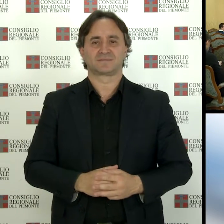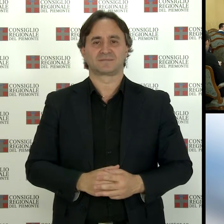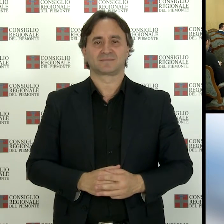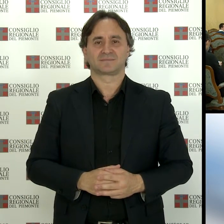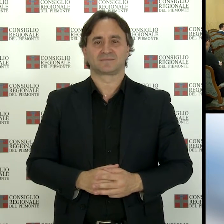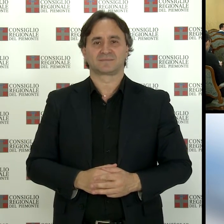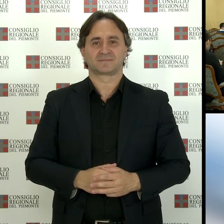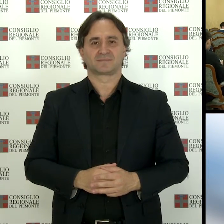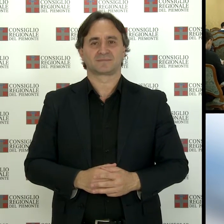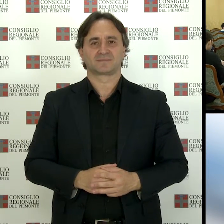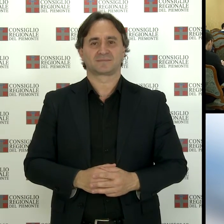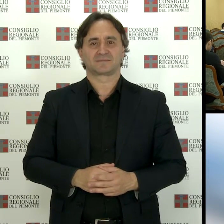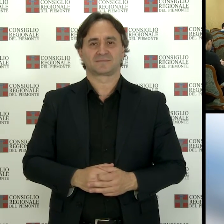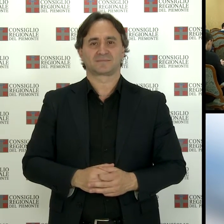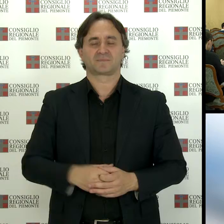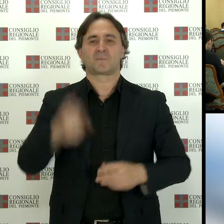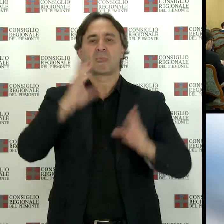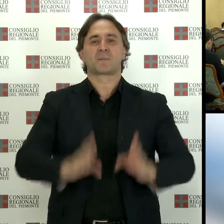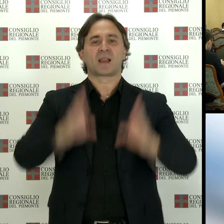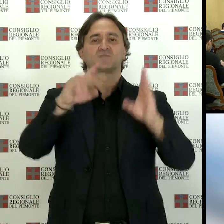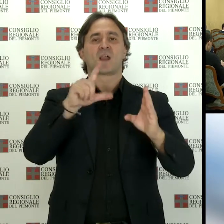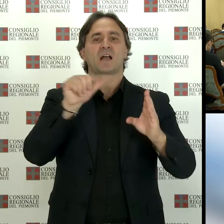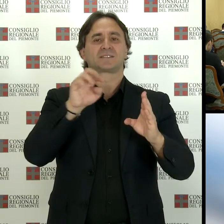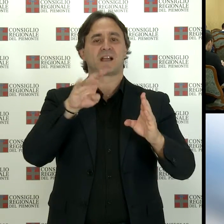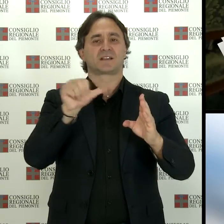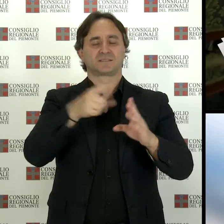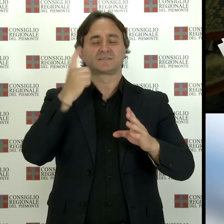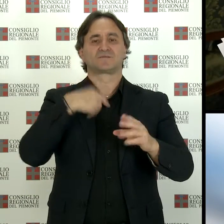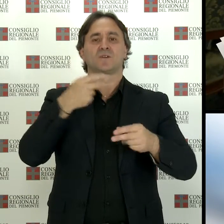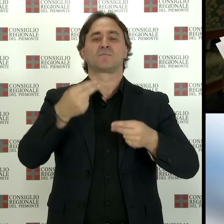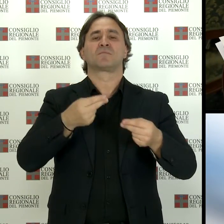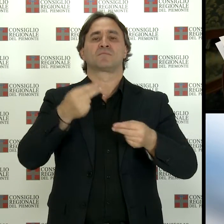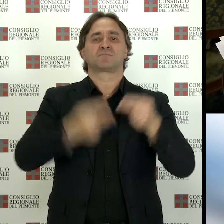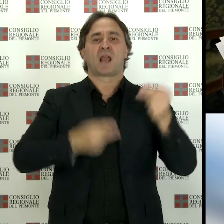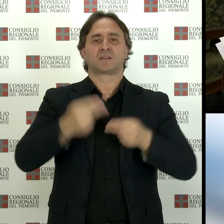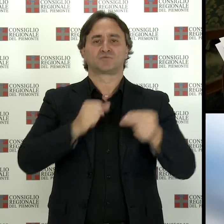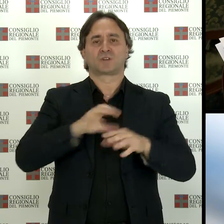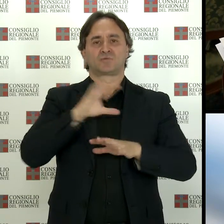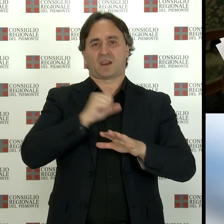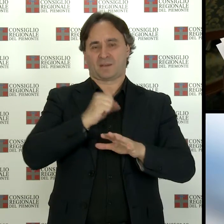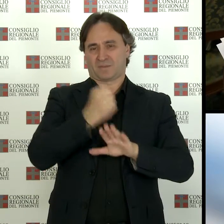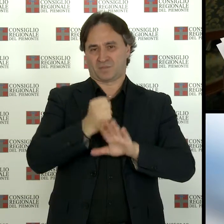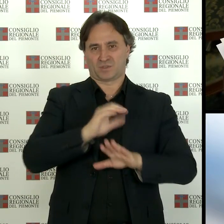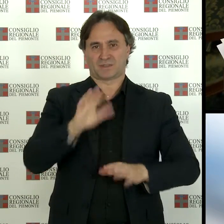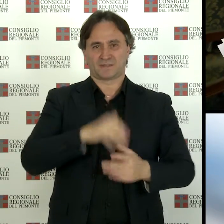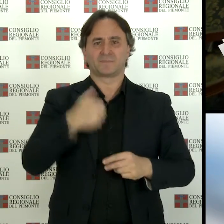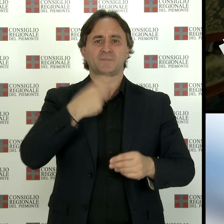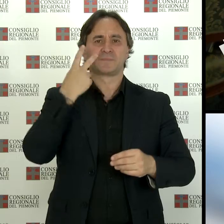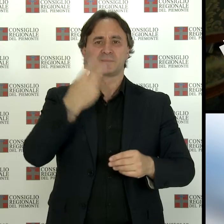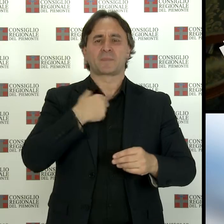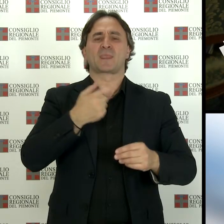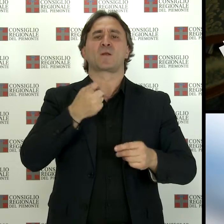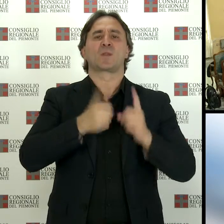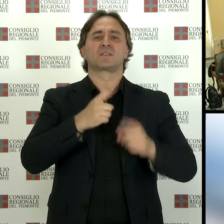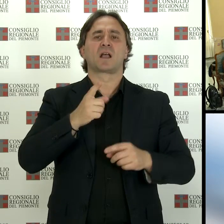È stato presentato a Palazzo Lascaris il bilancio sociale della Regione Piemonte, strumento che offre una sintesi dei risultati delle